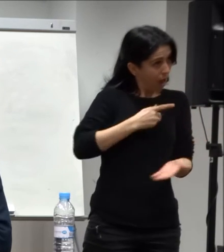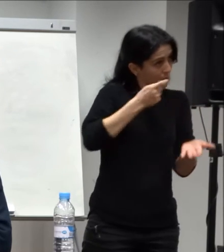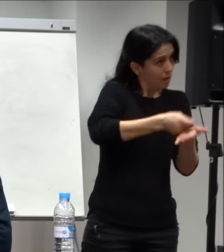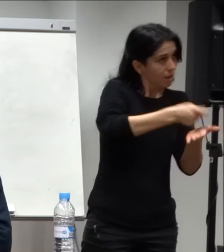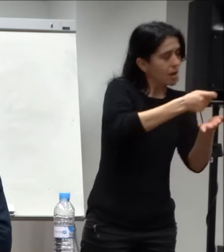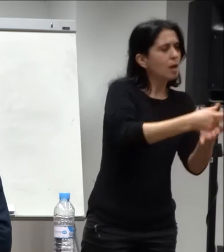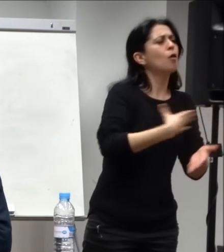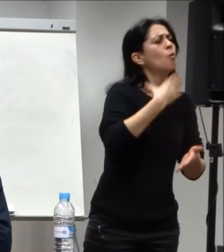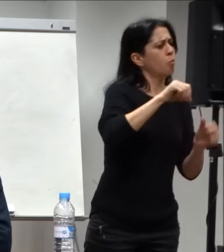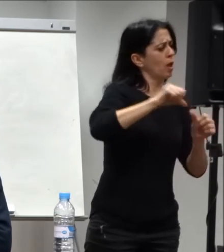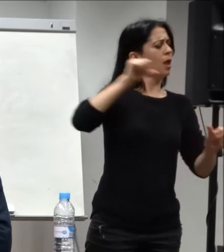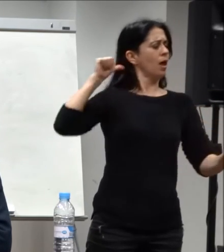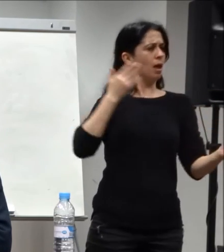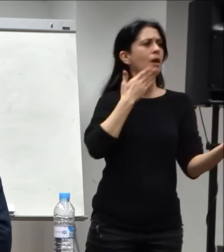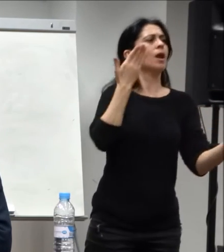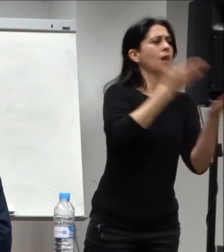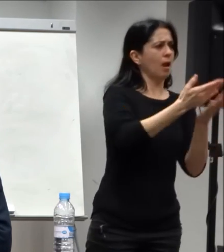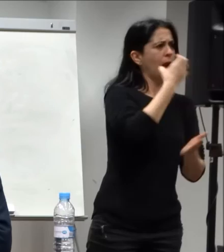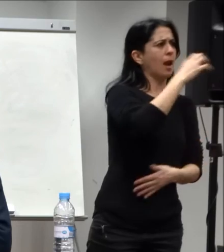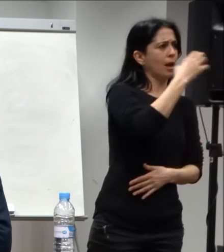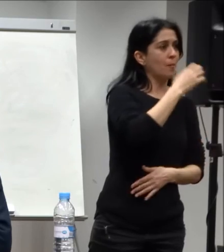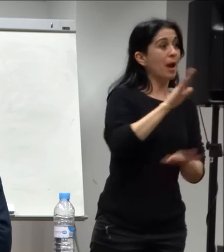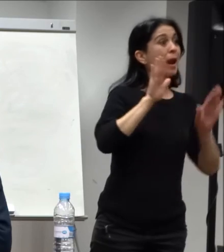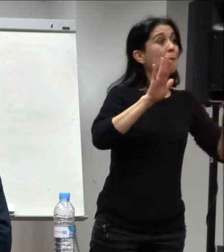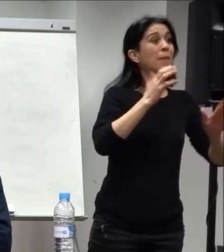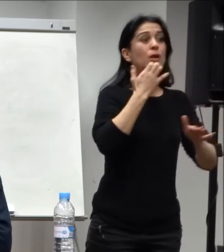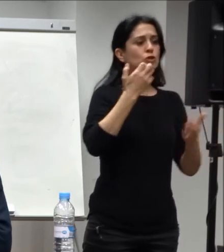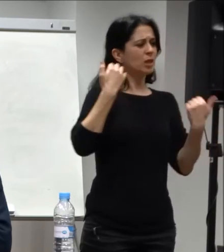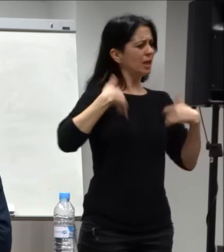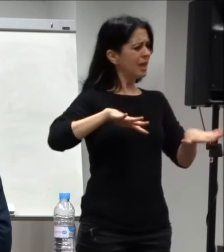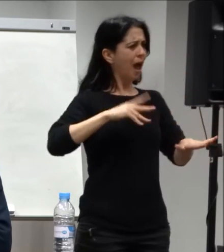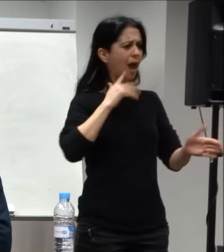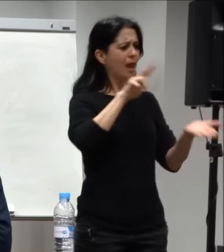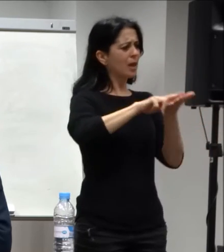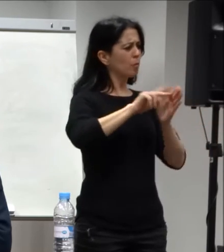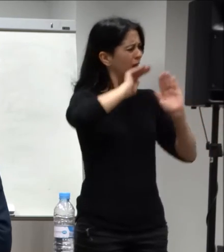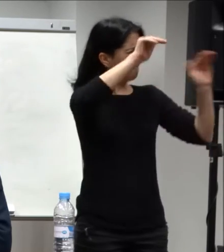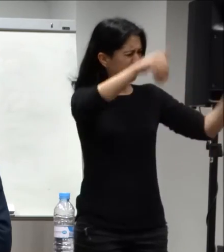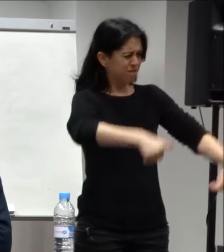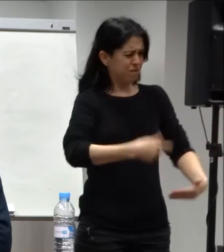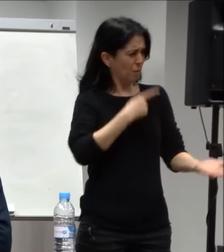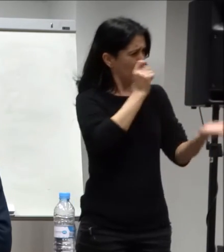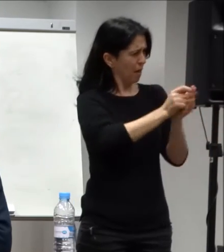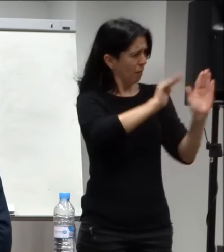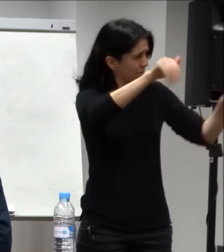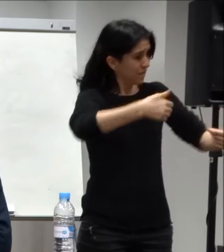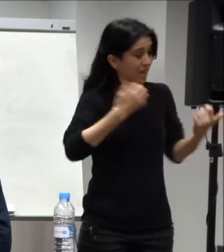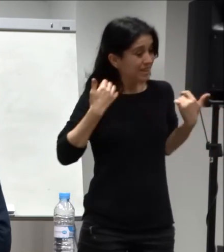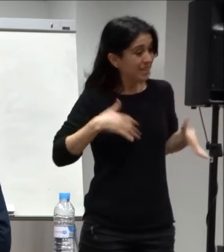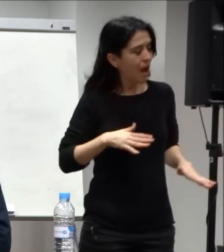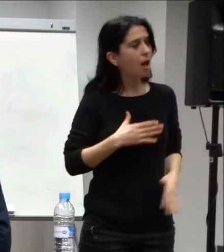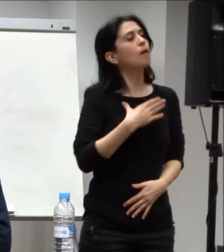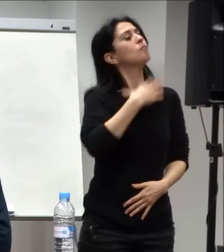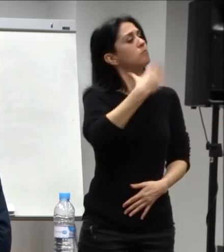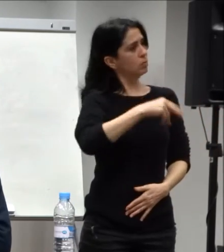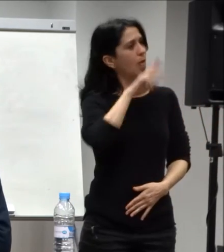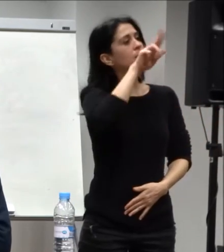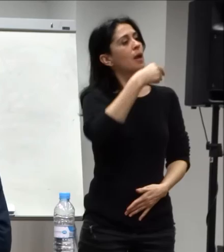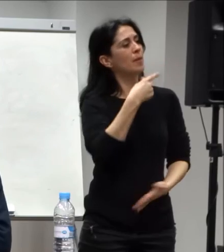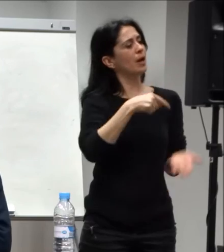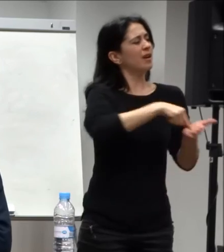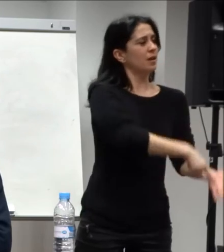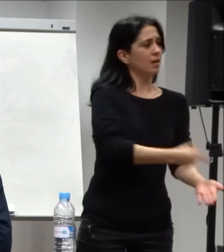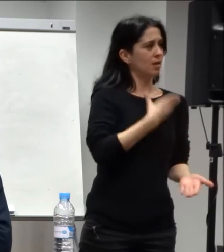cobrado indebidamente, pero también las va a poder reclamar aquel que haya amortizado su hipoteca hace años. Ahora hablaremos de eso también. Y